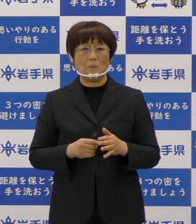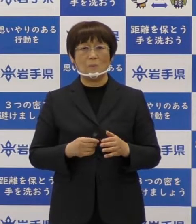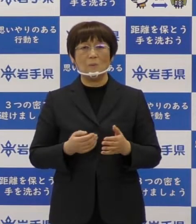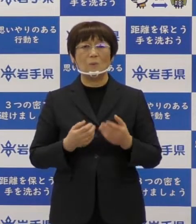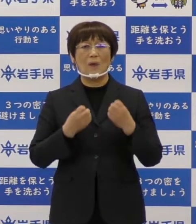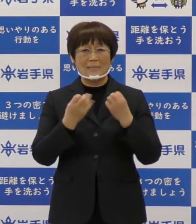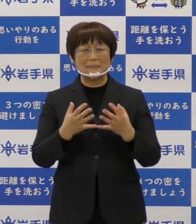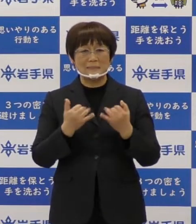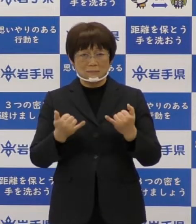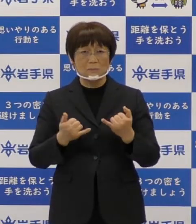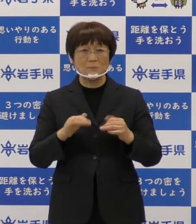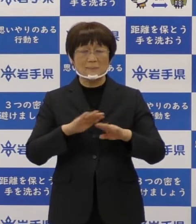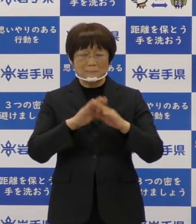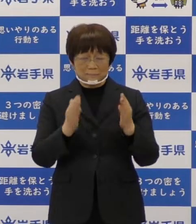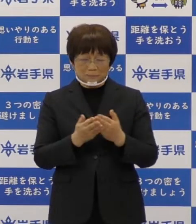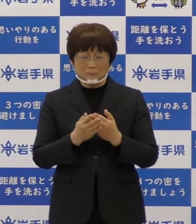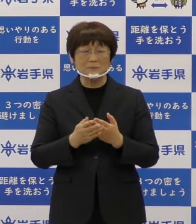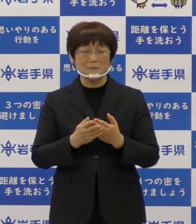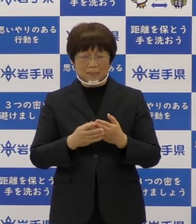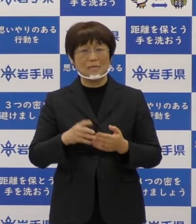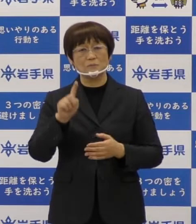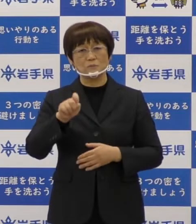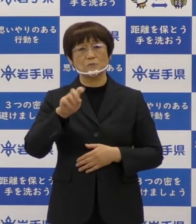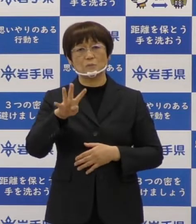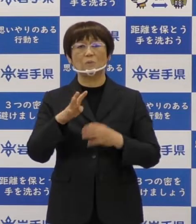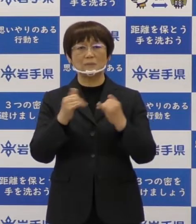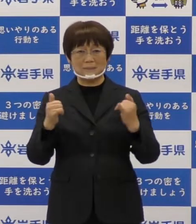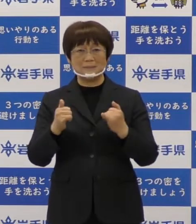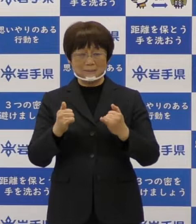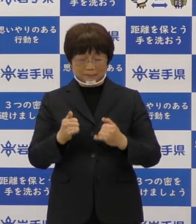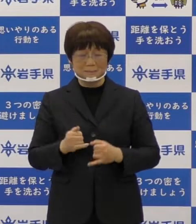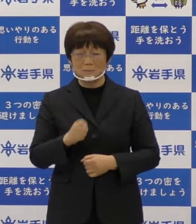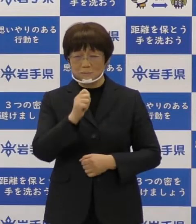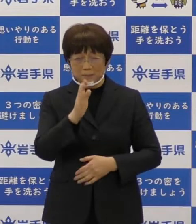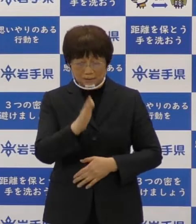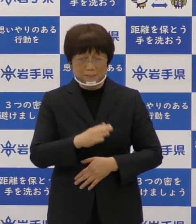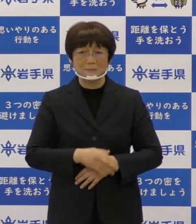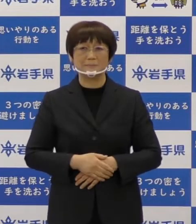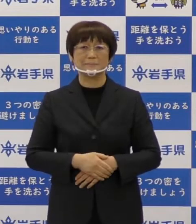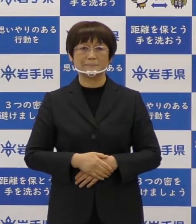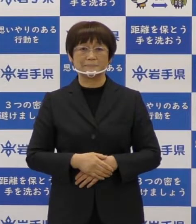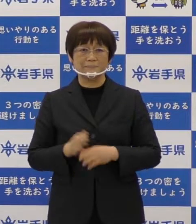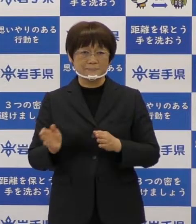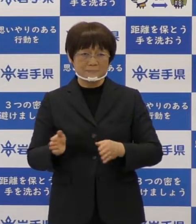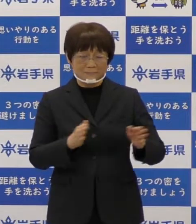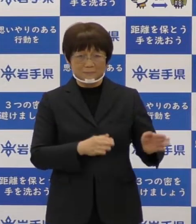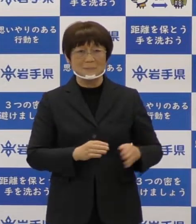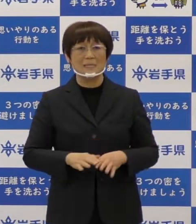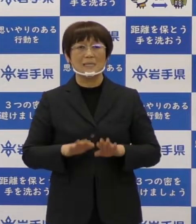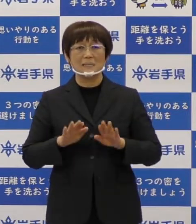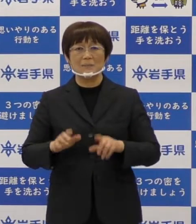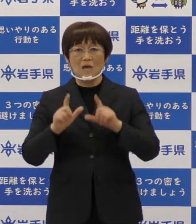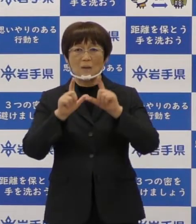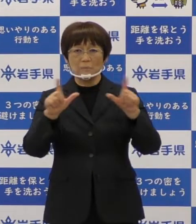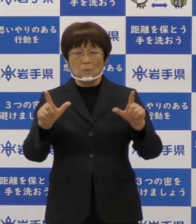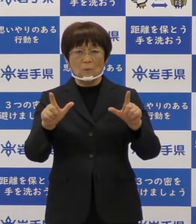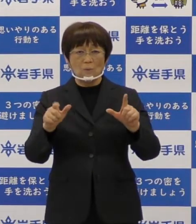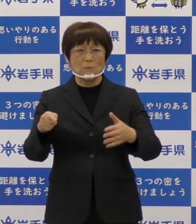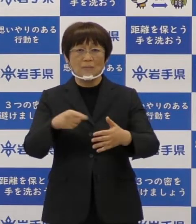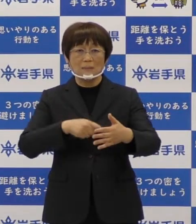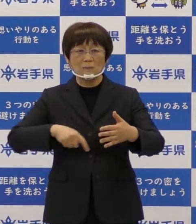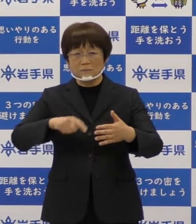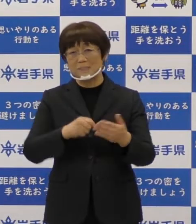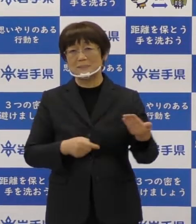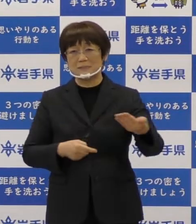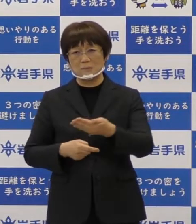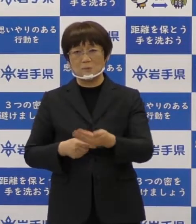以上でございます。 ありがとうございます。それではただいまの発表事項1件について各社から質問があればよろ